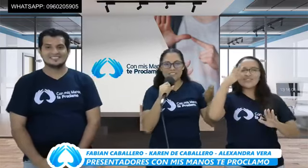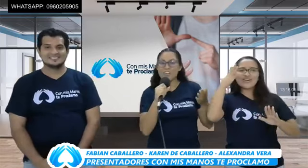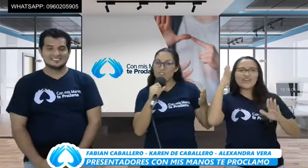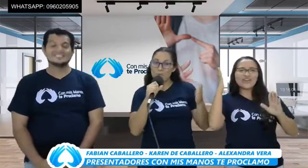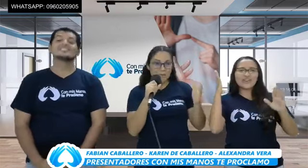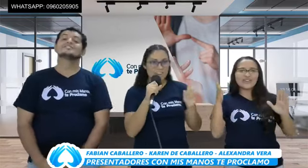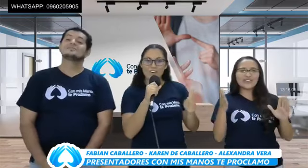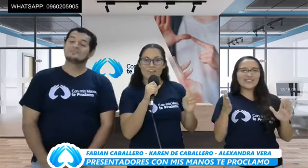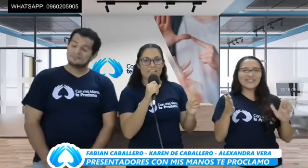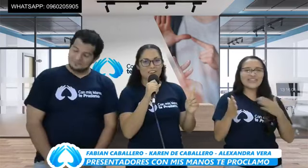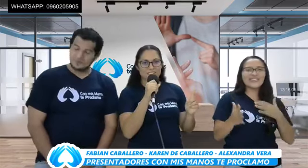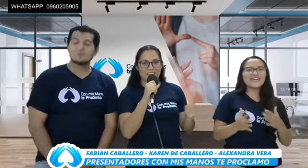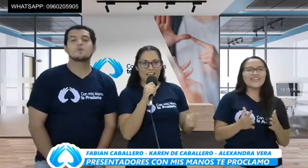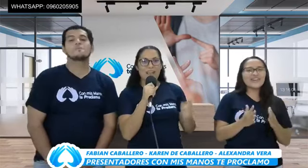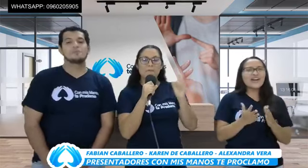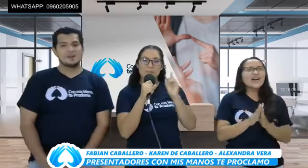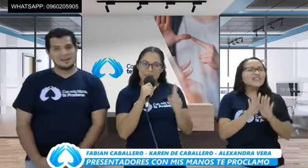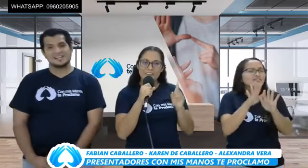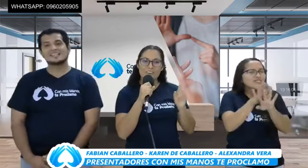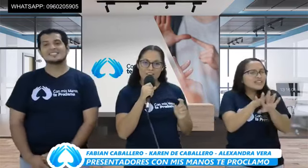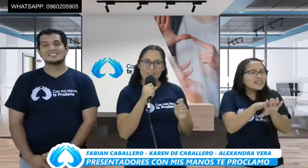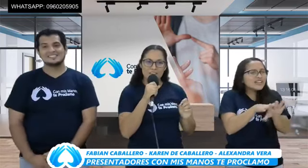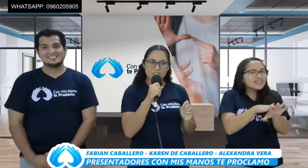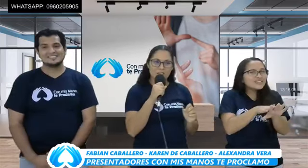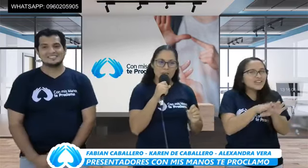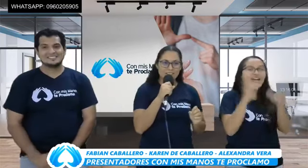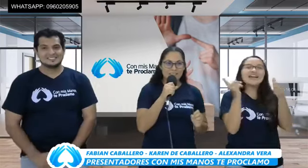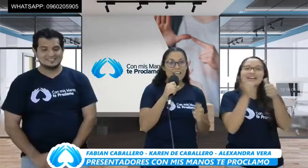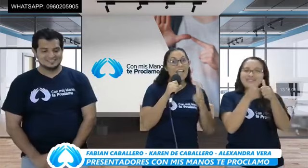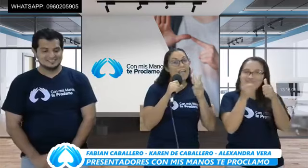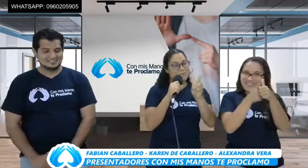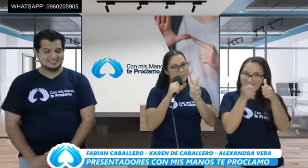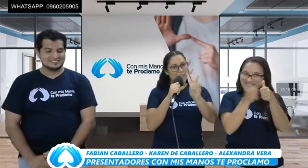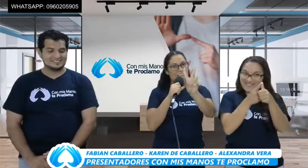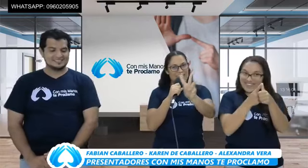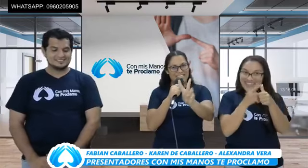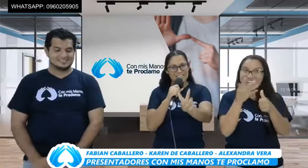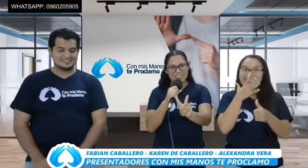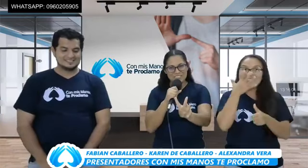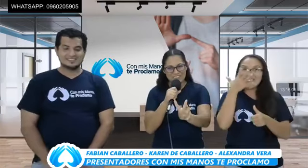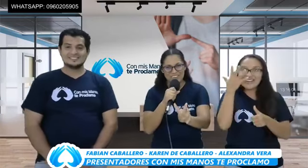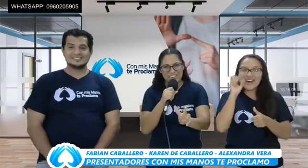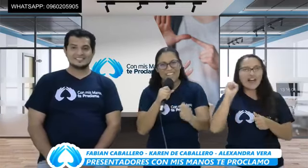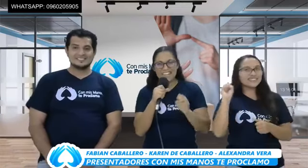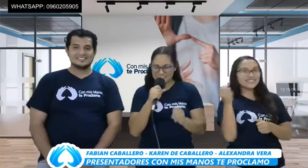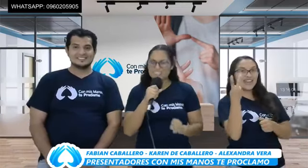de adoración, no hemos tenido coros de adoración, es el primer coro de adoración que vamos a tener, perdón,